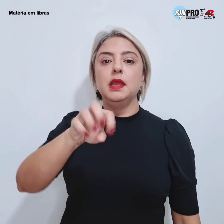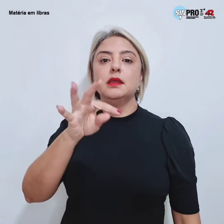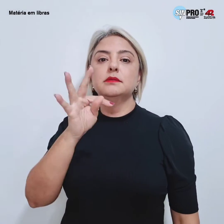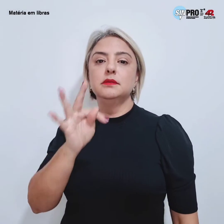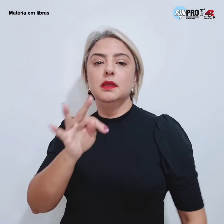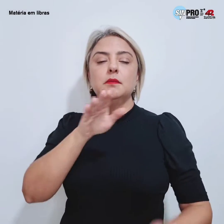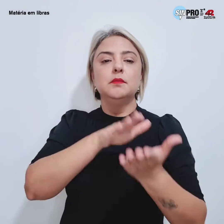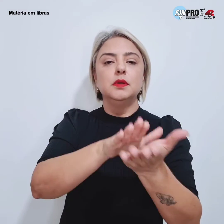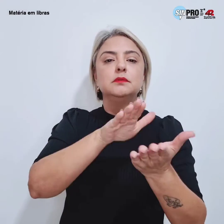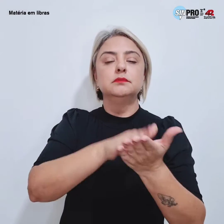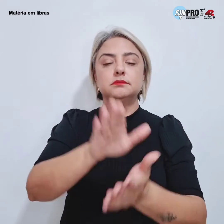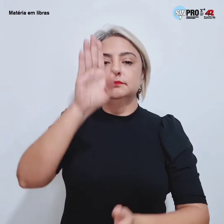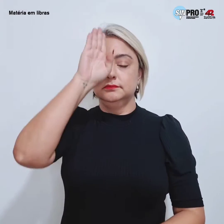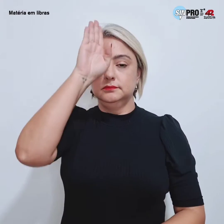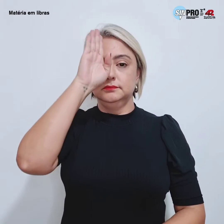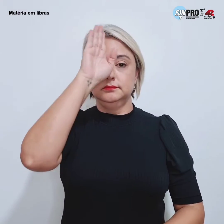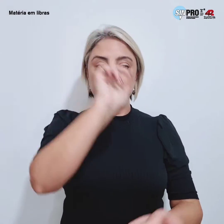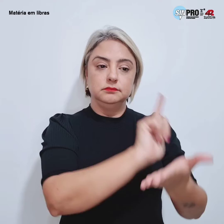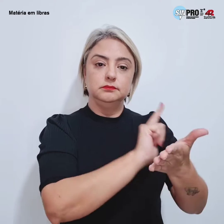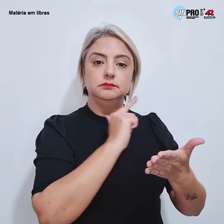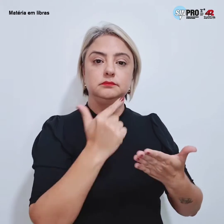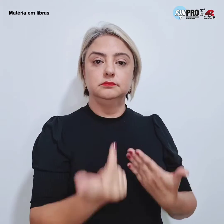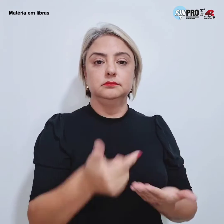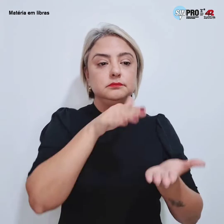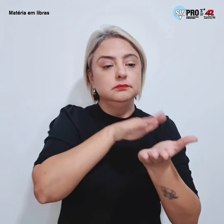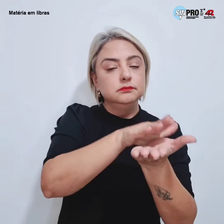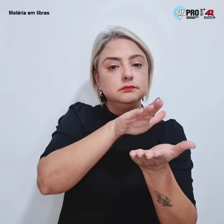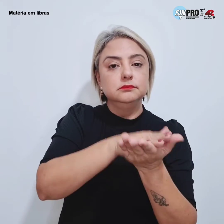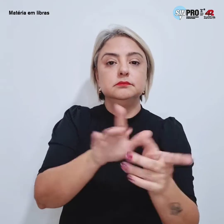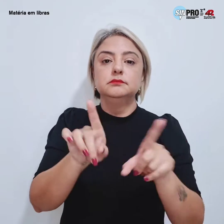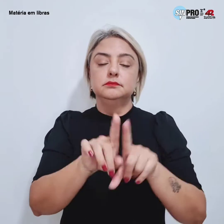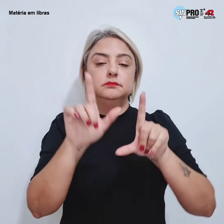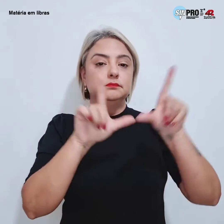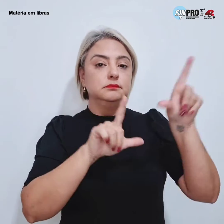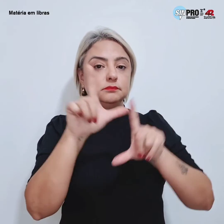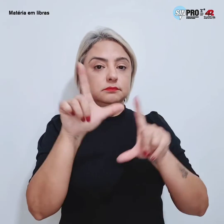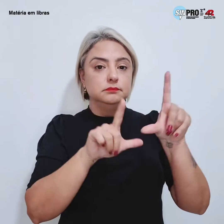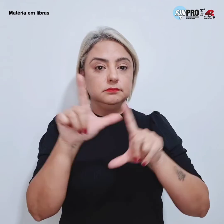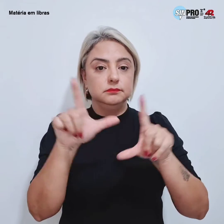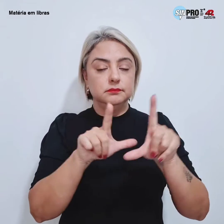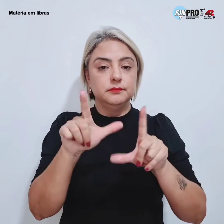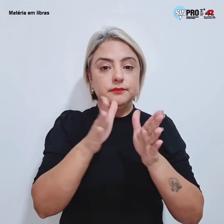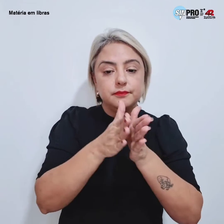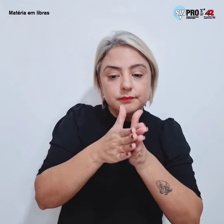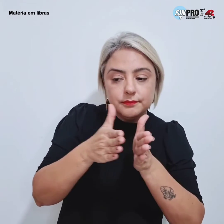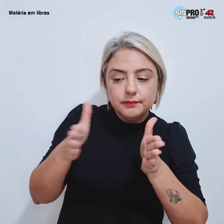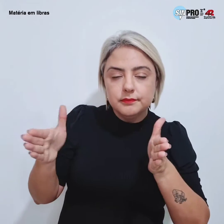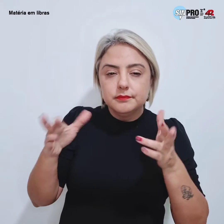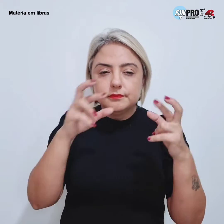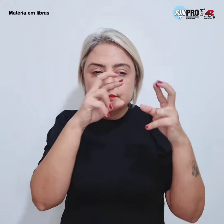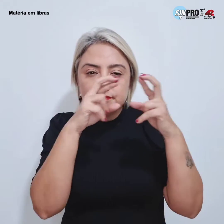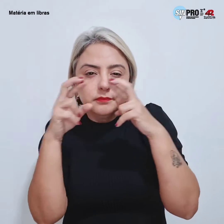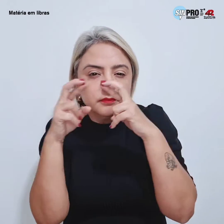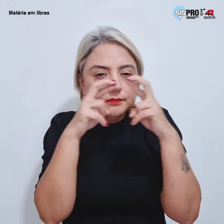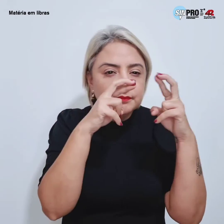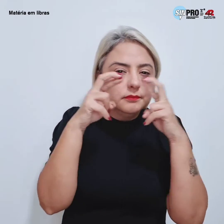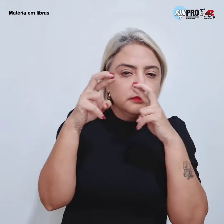pelos principais jornais impressos e televisivos, durante as investigações de uma